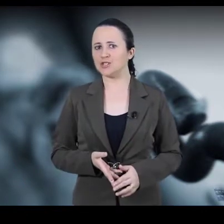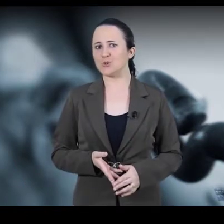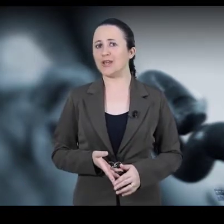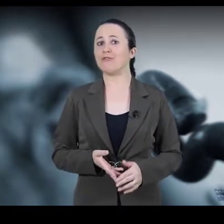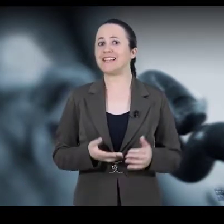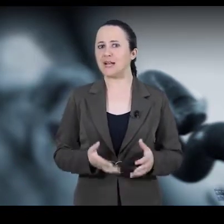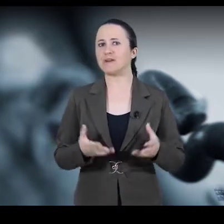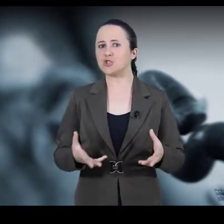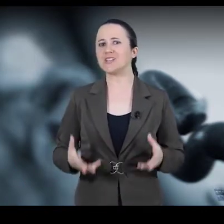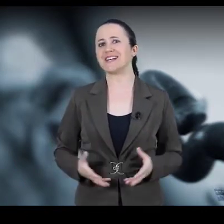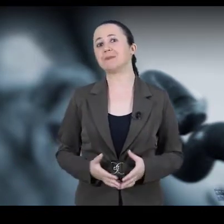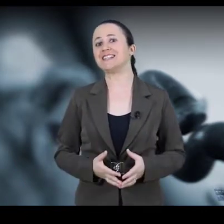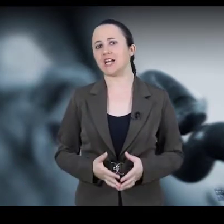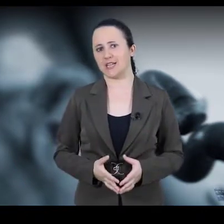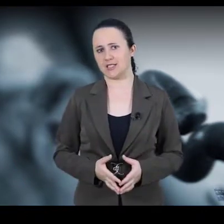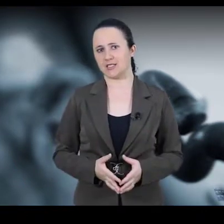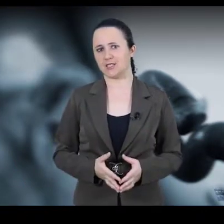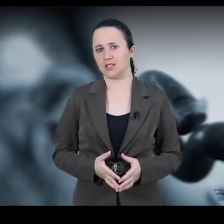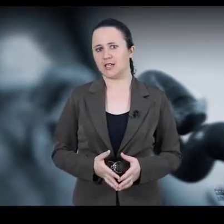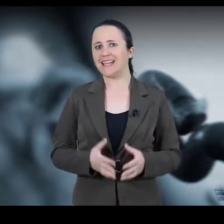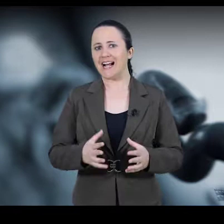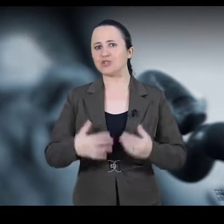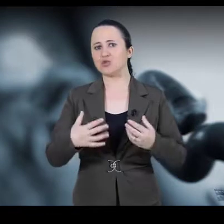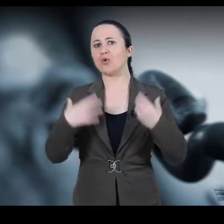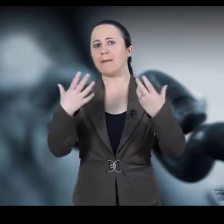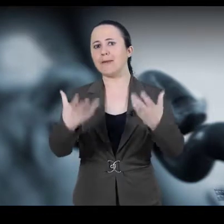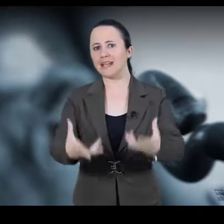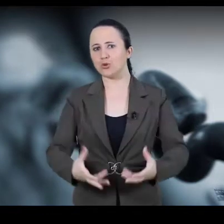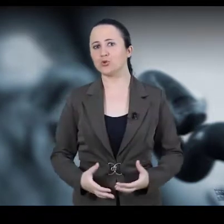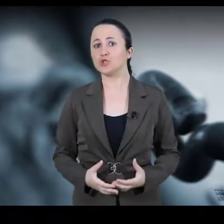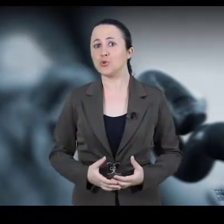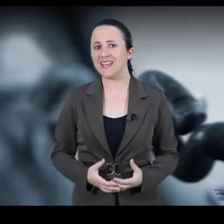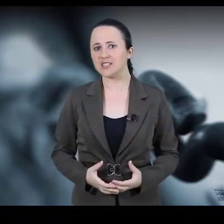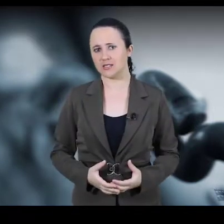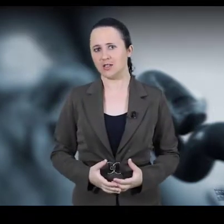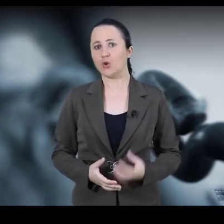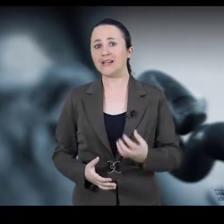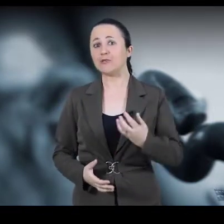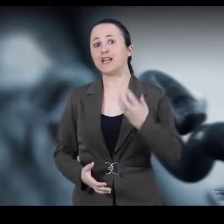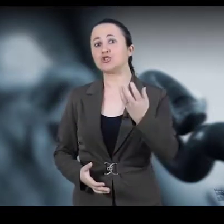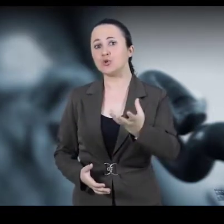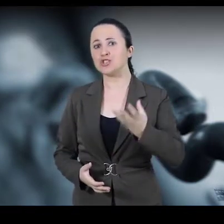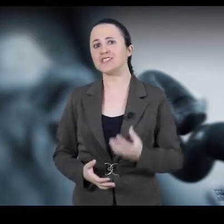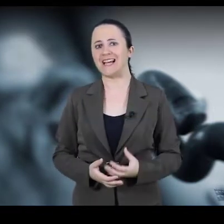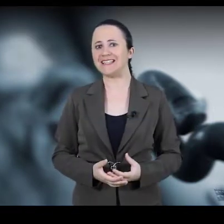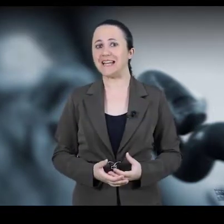disso, evitar prisões arbitrárias, que haja o julgamento do juiz, o crivo da